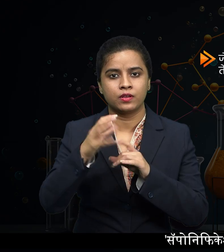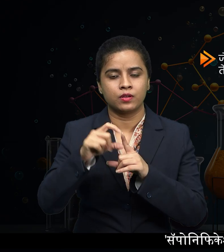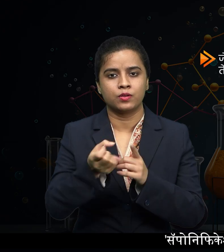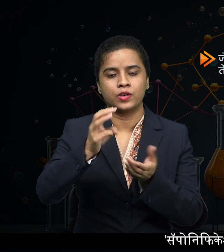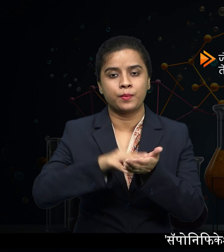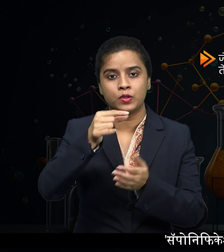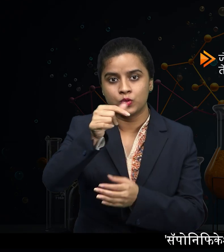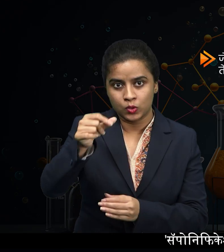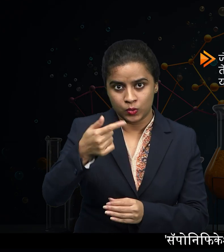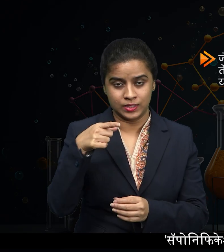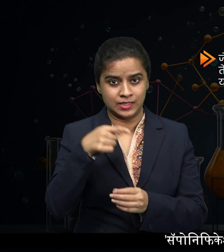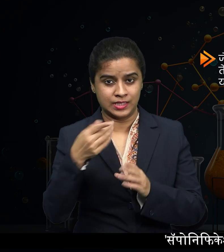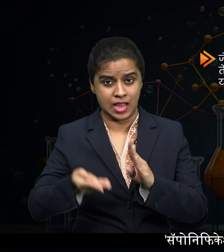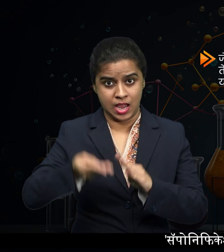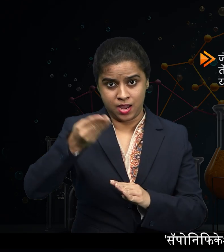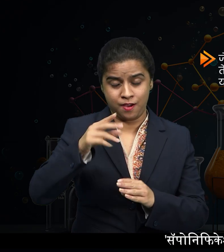सॅपोनिफिकेशन प्रतिक्रिया असे म्हणतात.